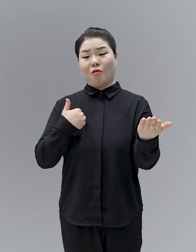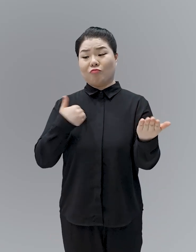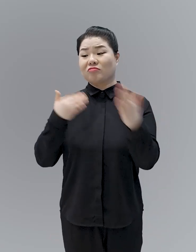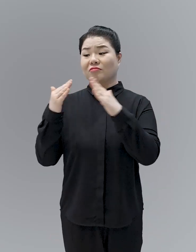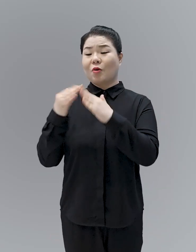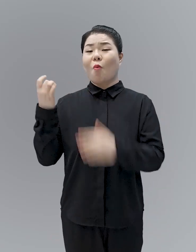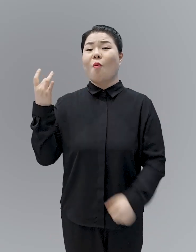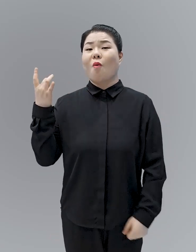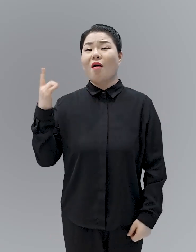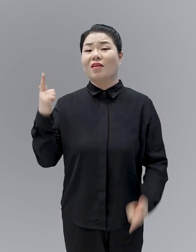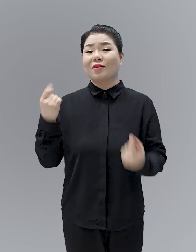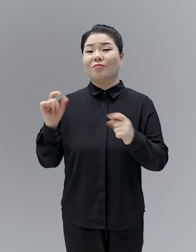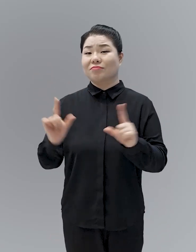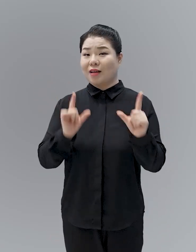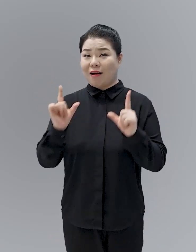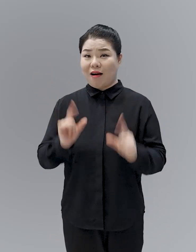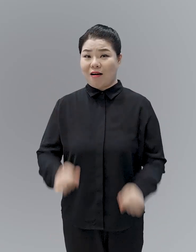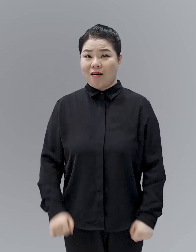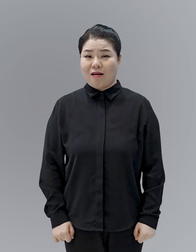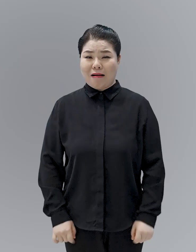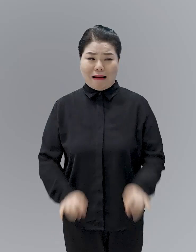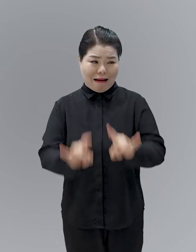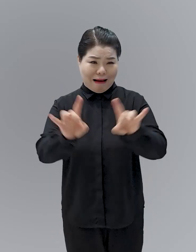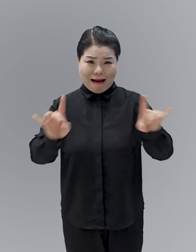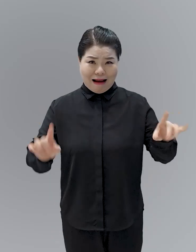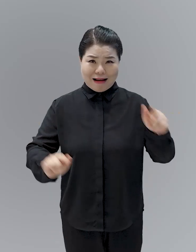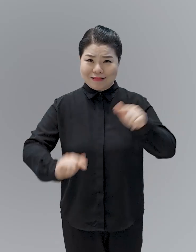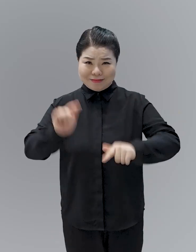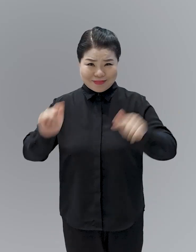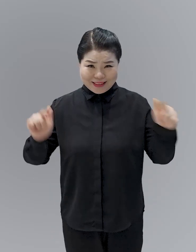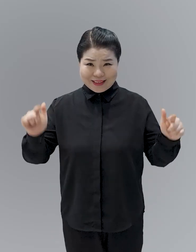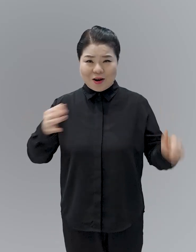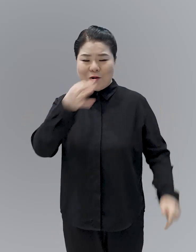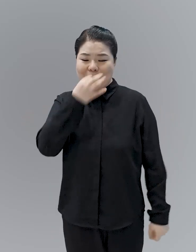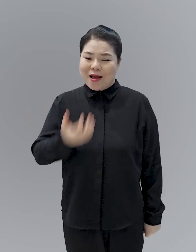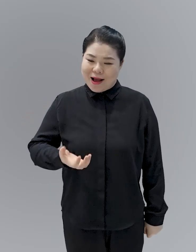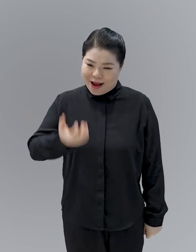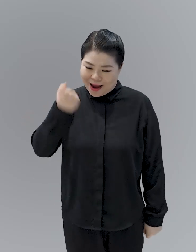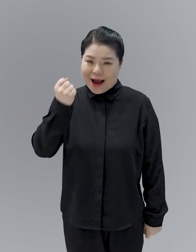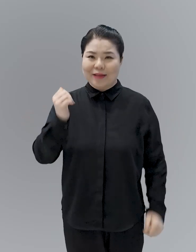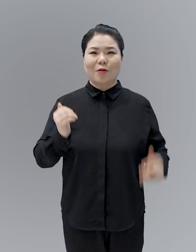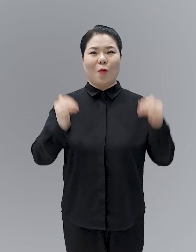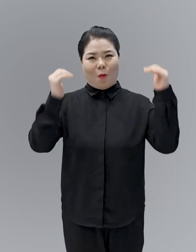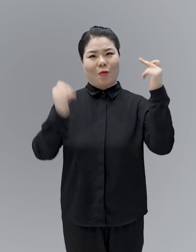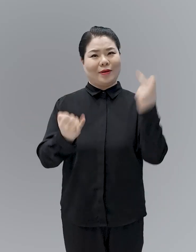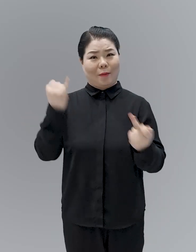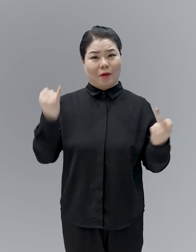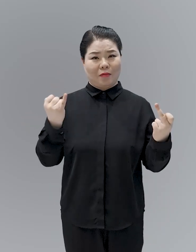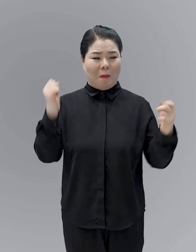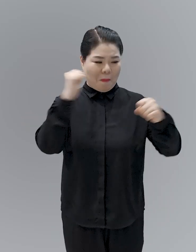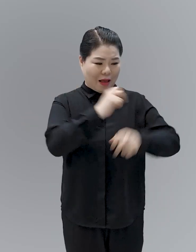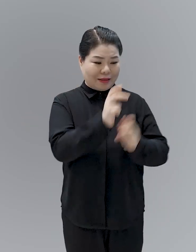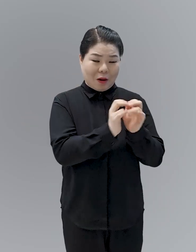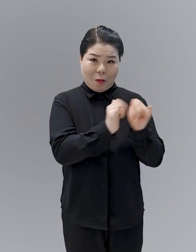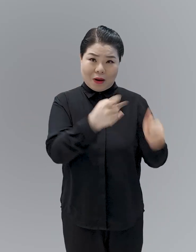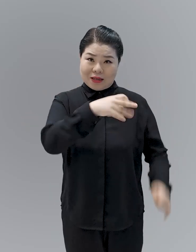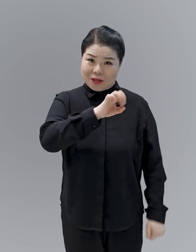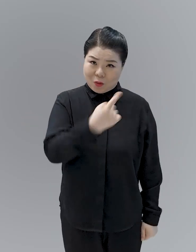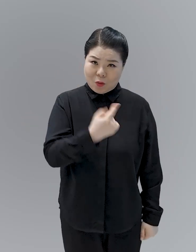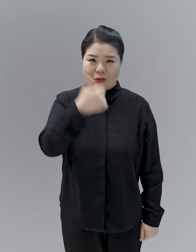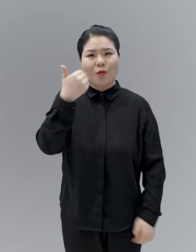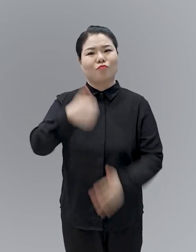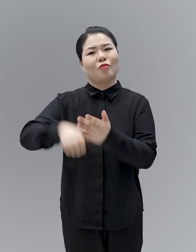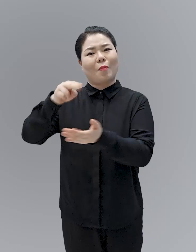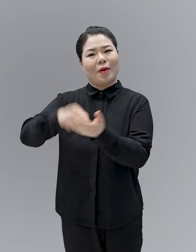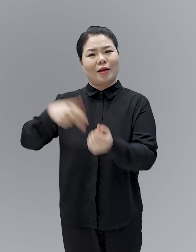우리 가족은 이렇게 돌아가. 각각 다른 욕망을 지닌 중년의 남매들. 쫄딱 망한 사업가 리오, 골동품점